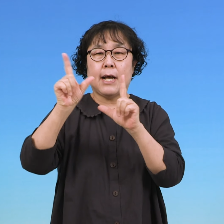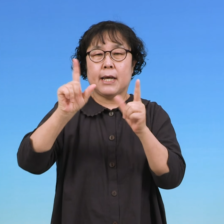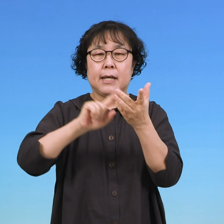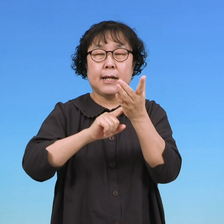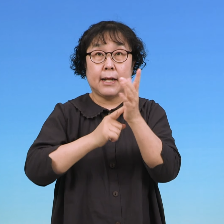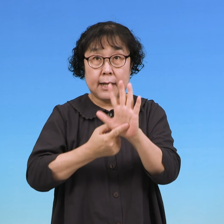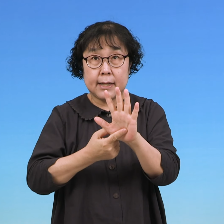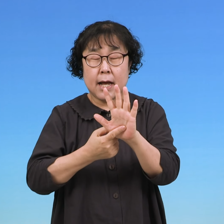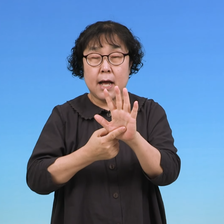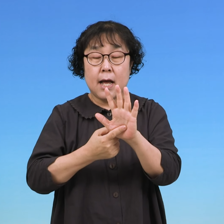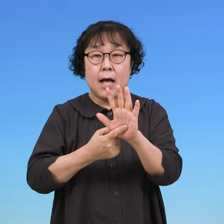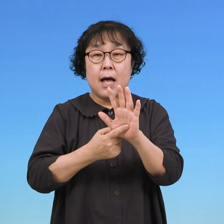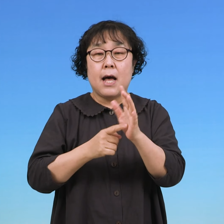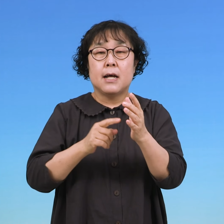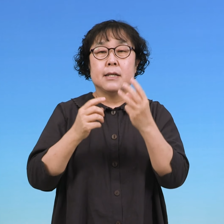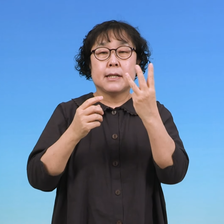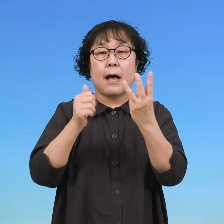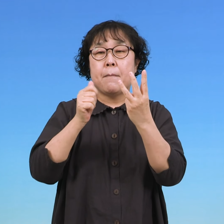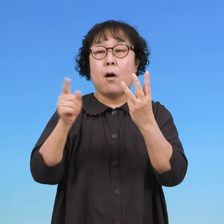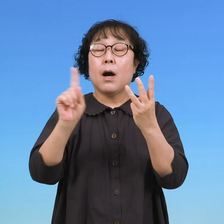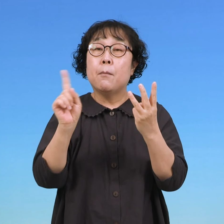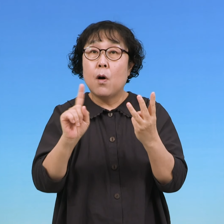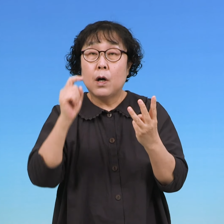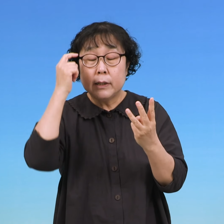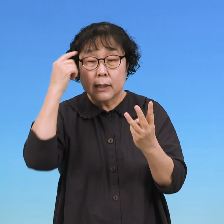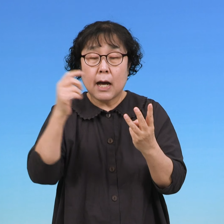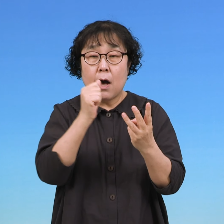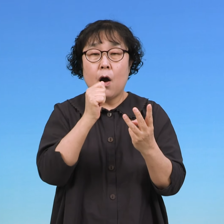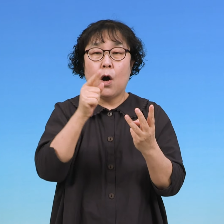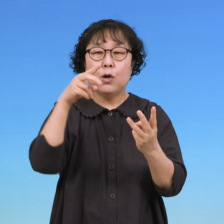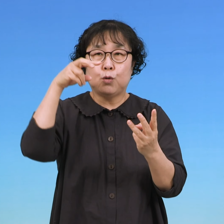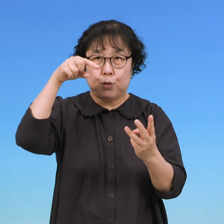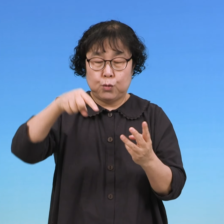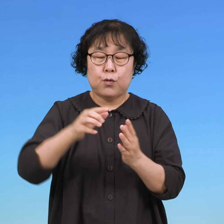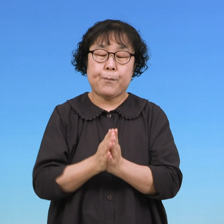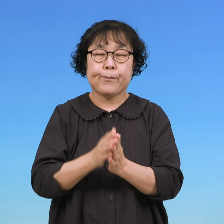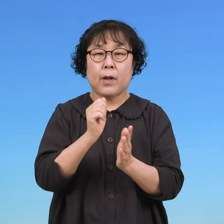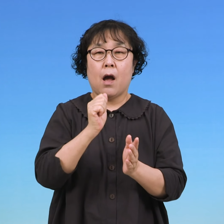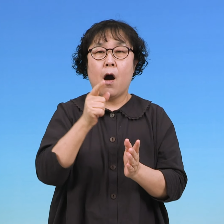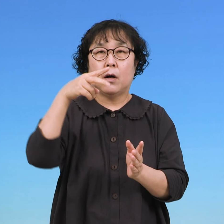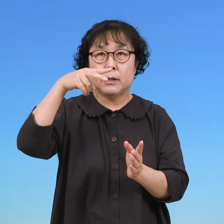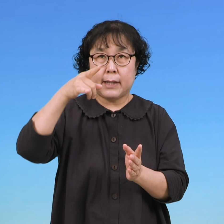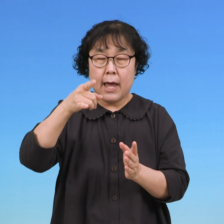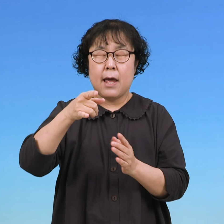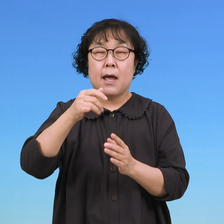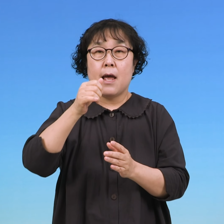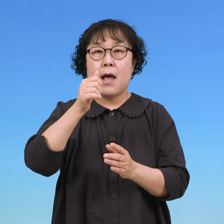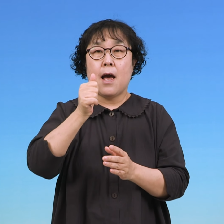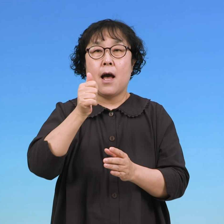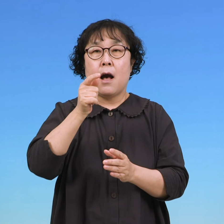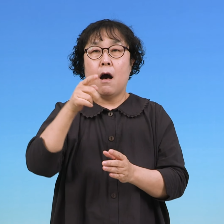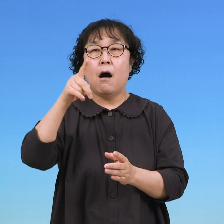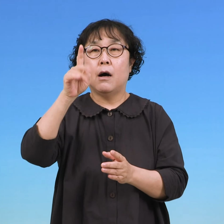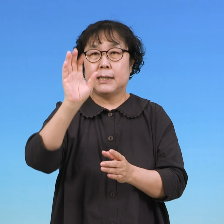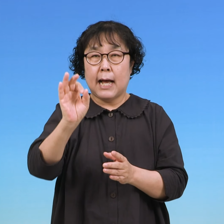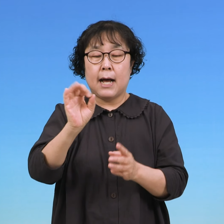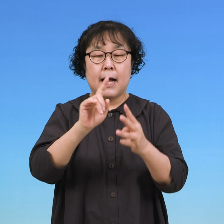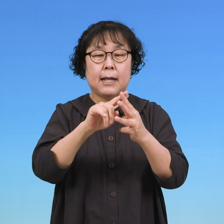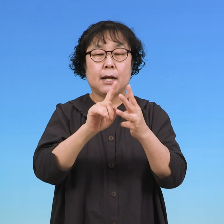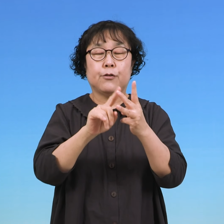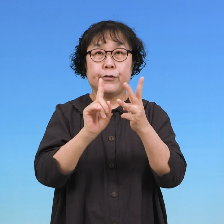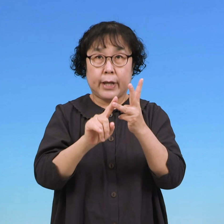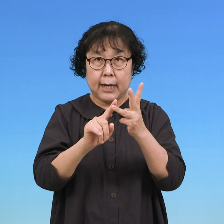심각하다고 생각된다. 무엇이 삼허현상인가? 허수, 허세, 허상,